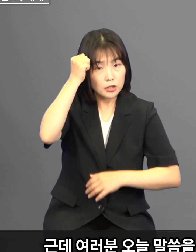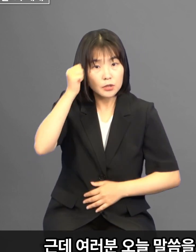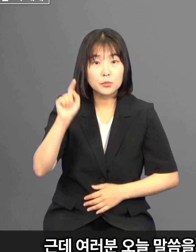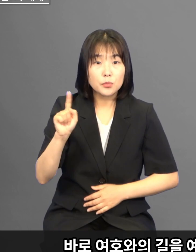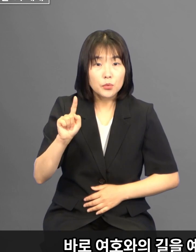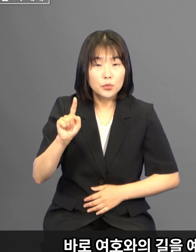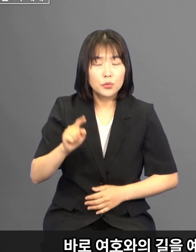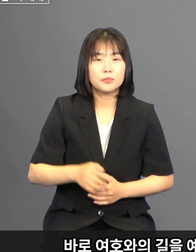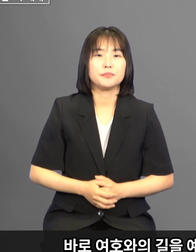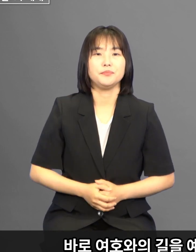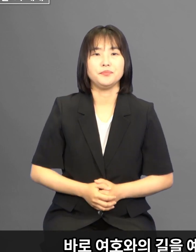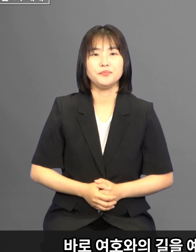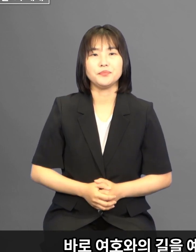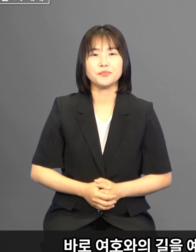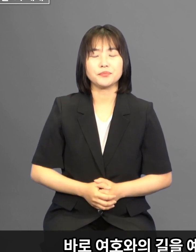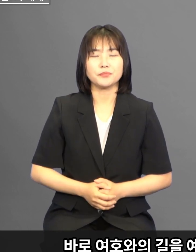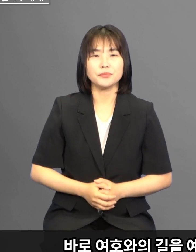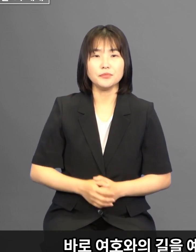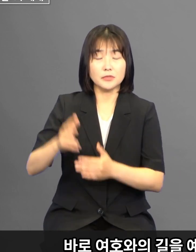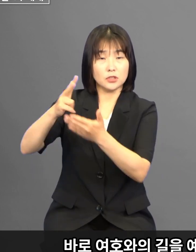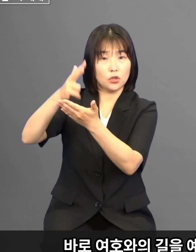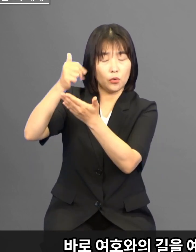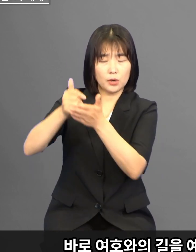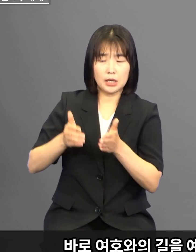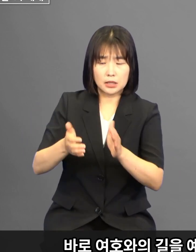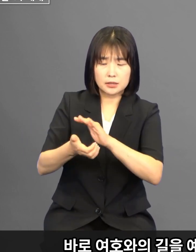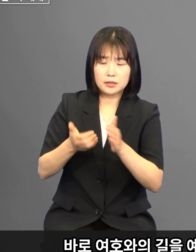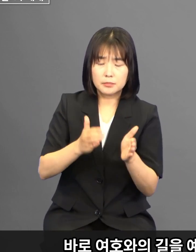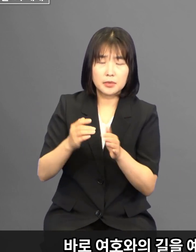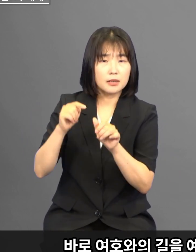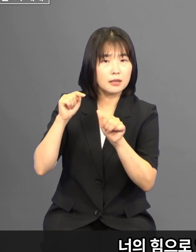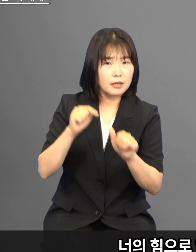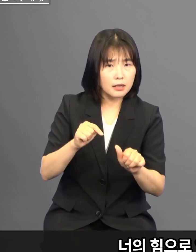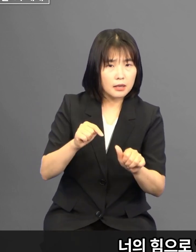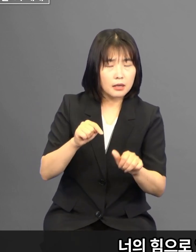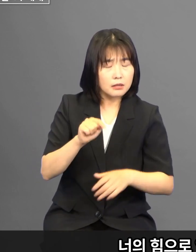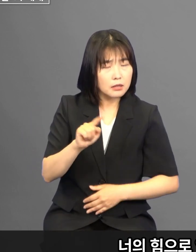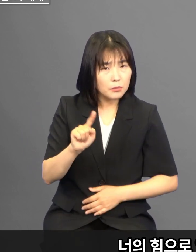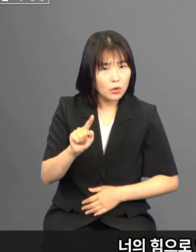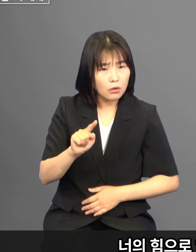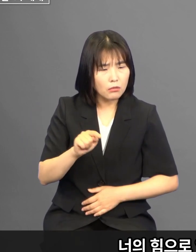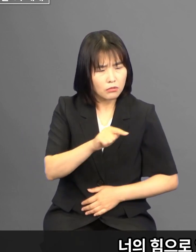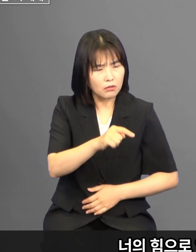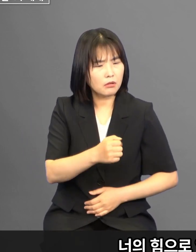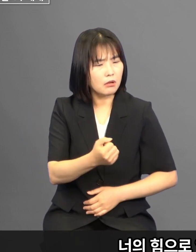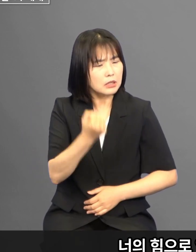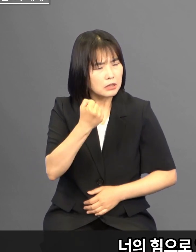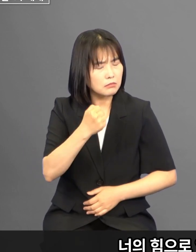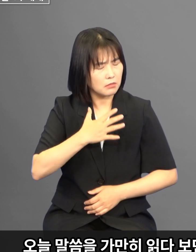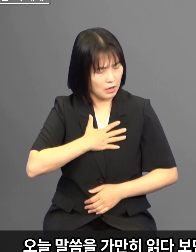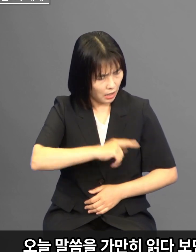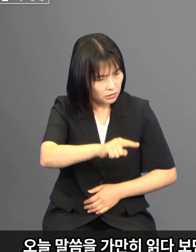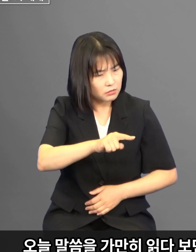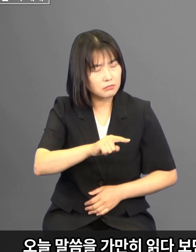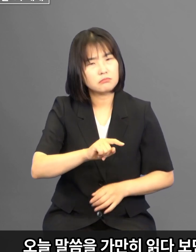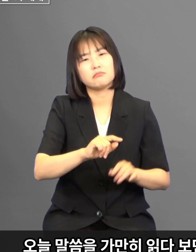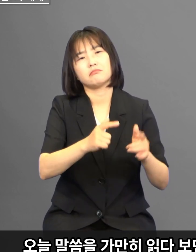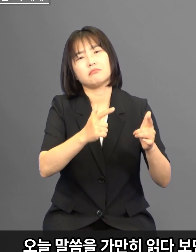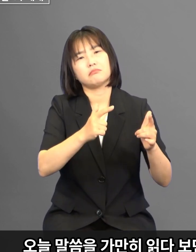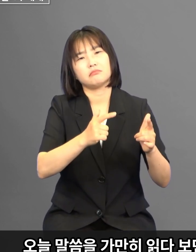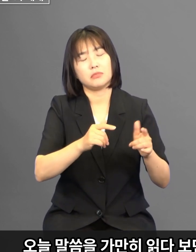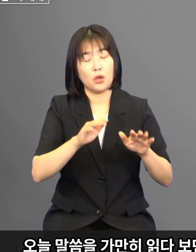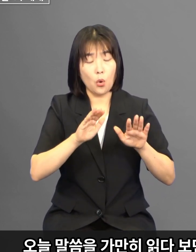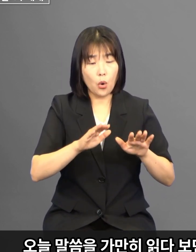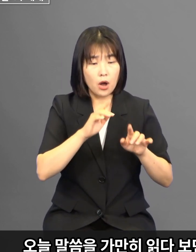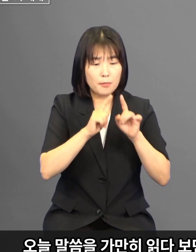있어요. 바로 여호와의 길을 예비하라고 할 때 그것은 우리더러 너의 힘으로 알아서 해라가 아닙니다. 오늘 말씀을 가만히